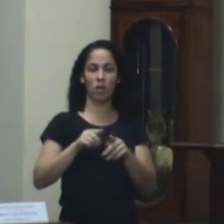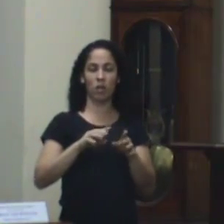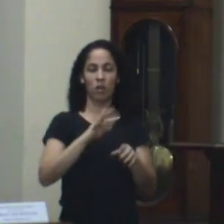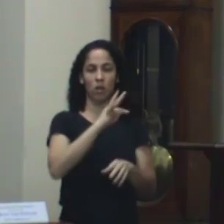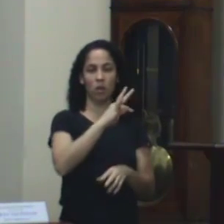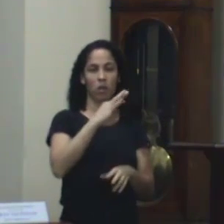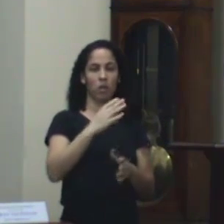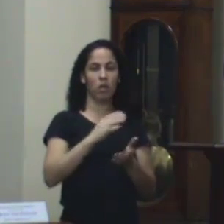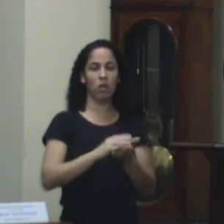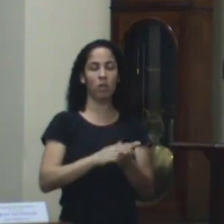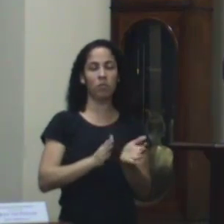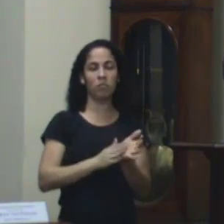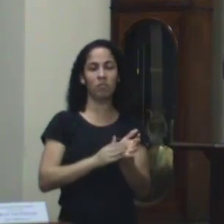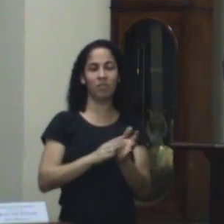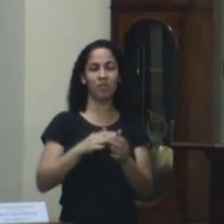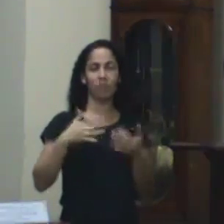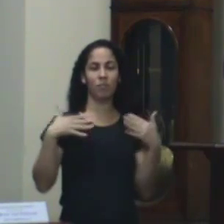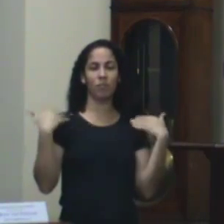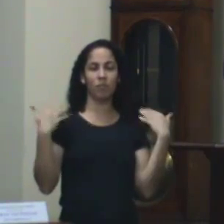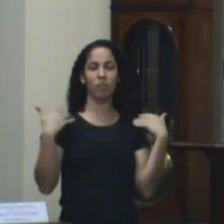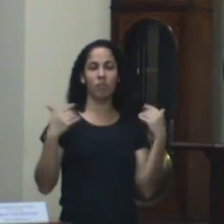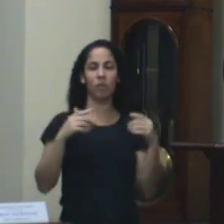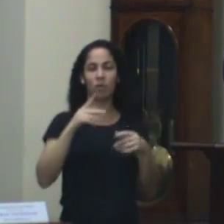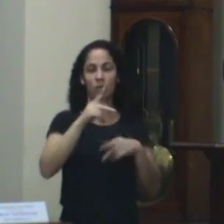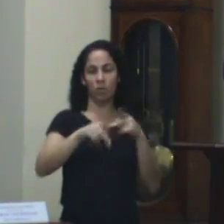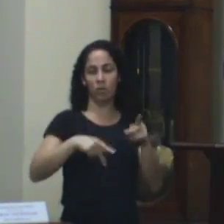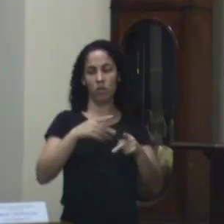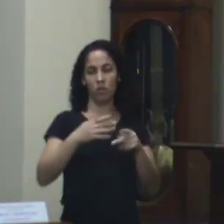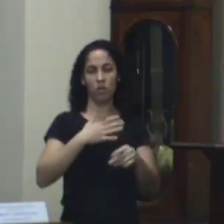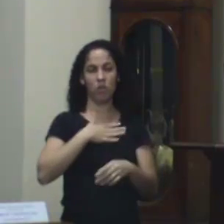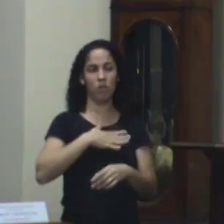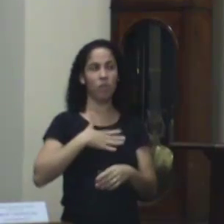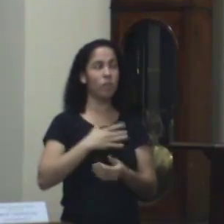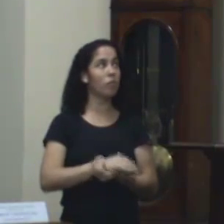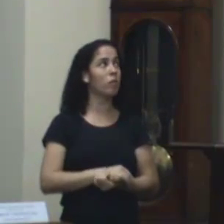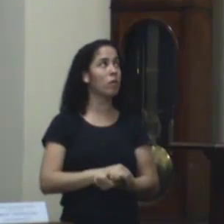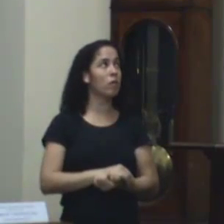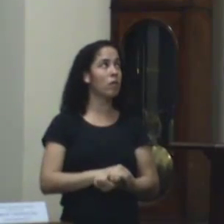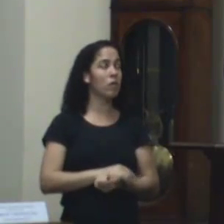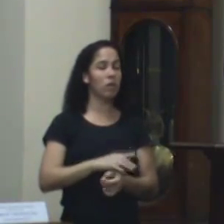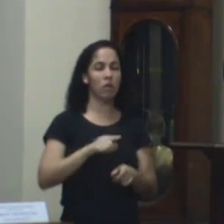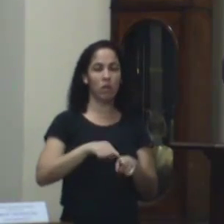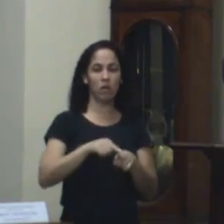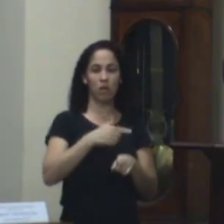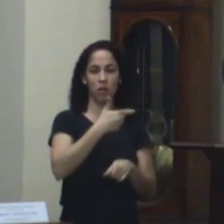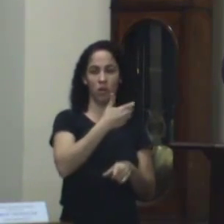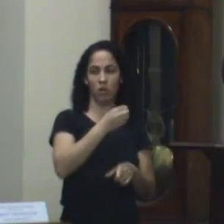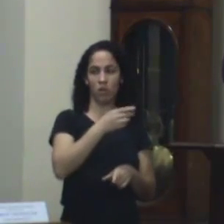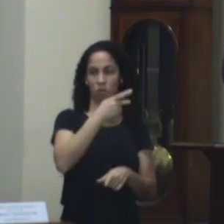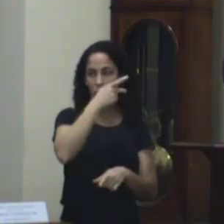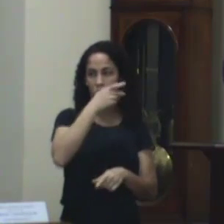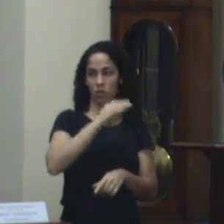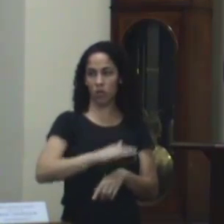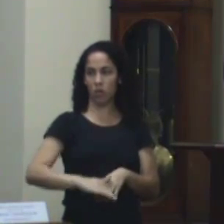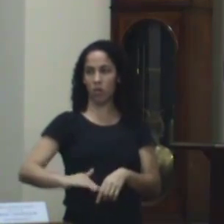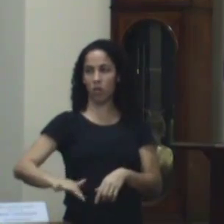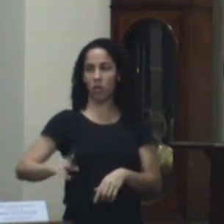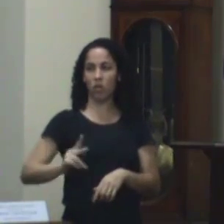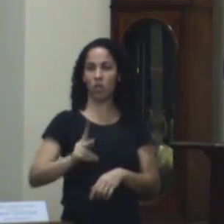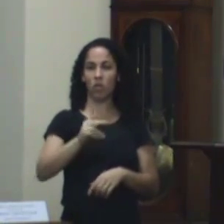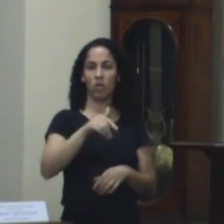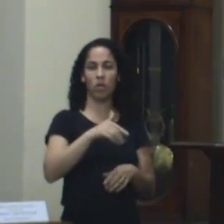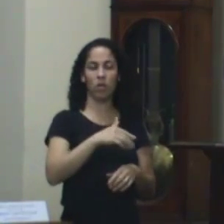ver a alegria da comunidade escolar local e das 20 crianças que permaneceram em São